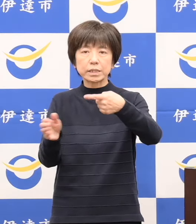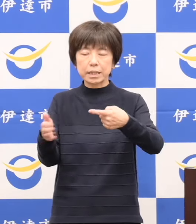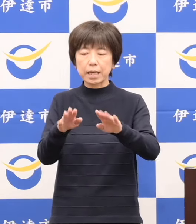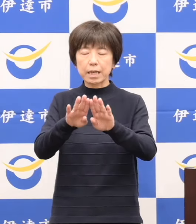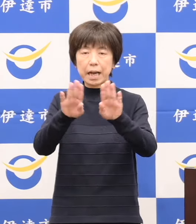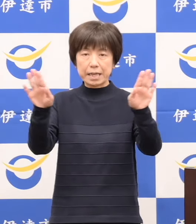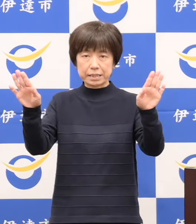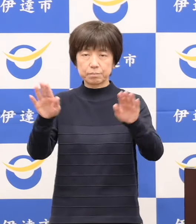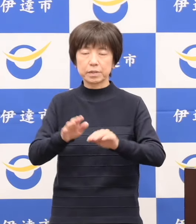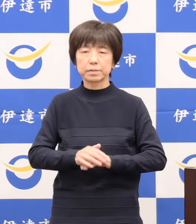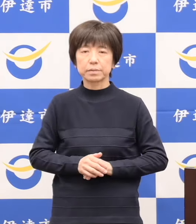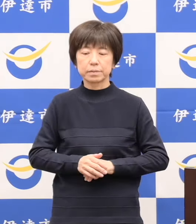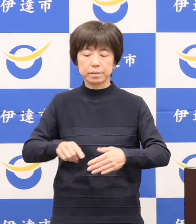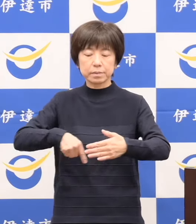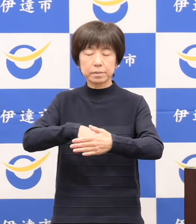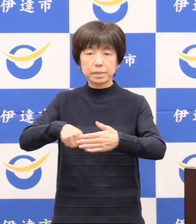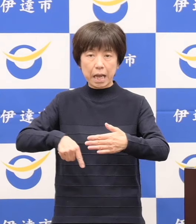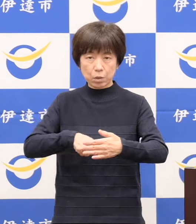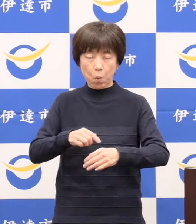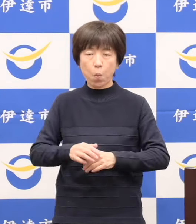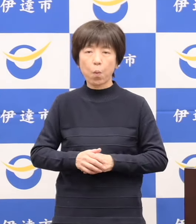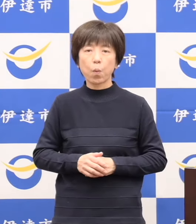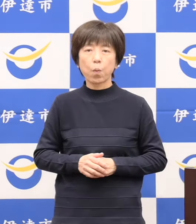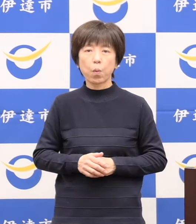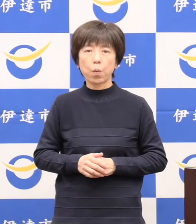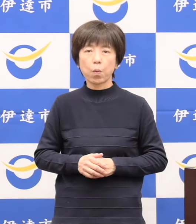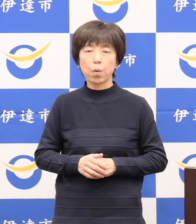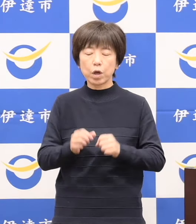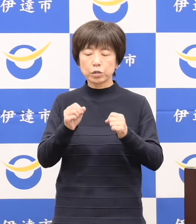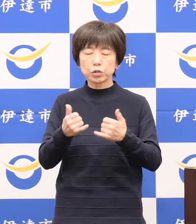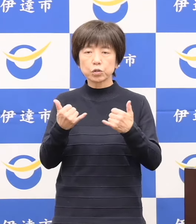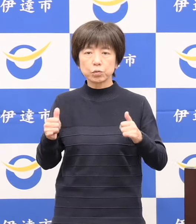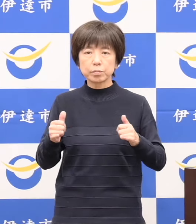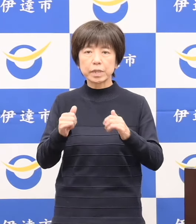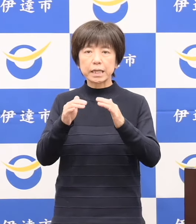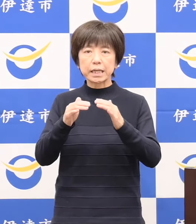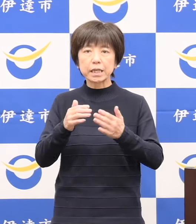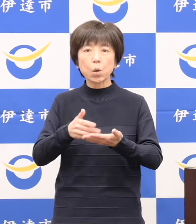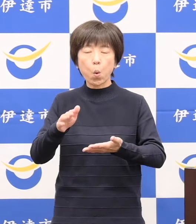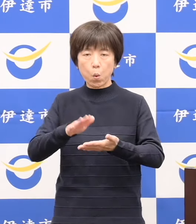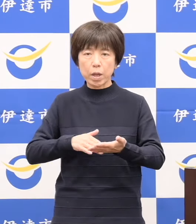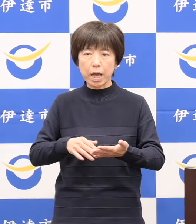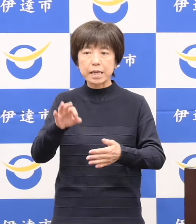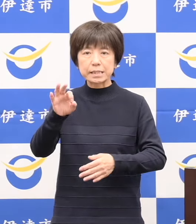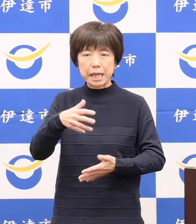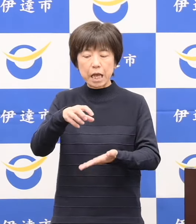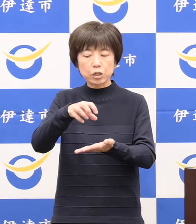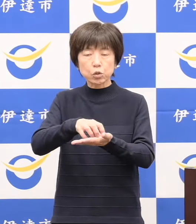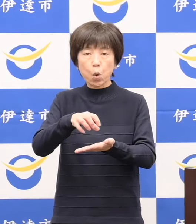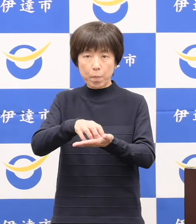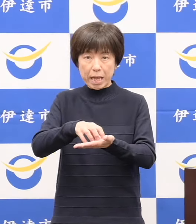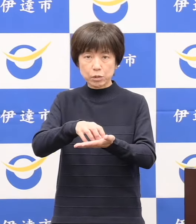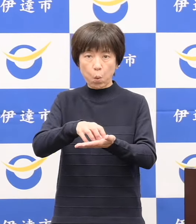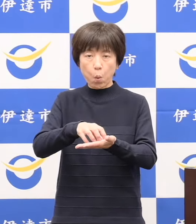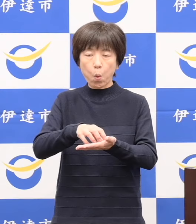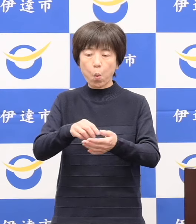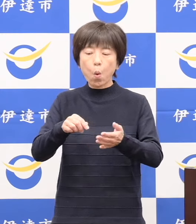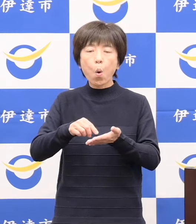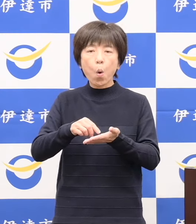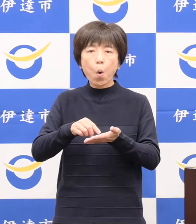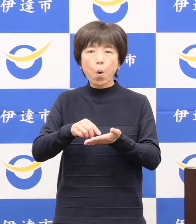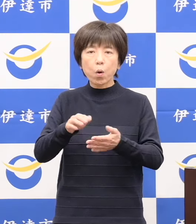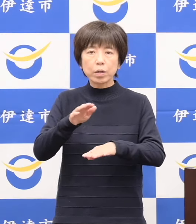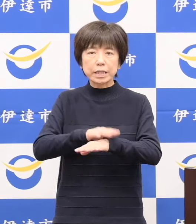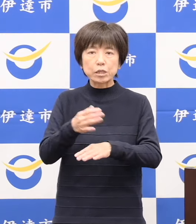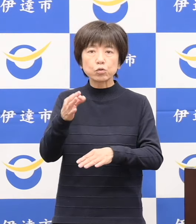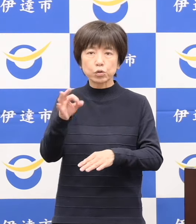。内容といたしましては、住民票や税証明書等の証明書交付手数料